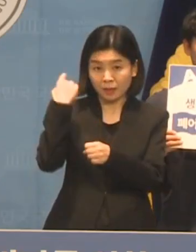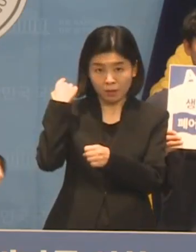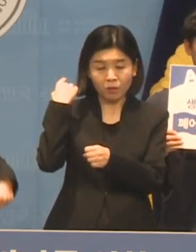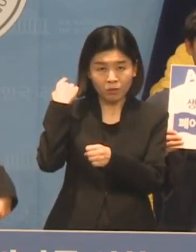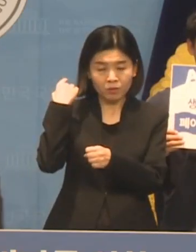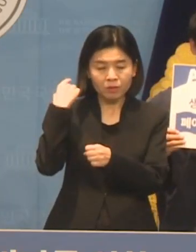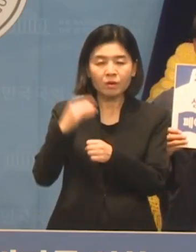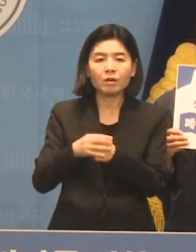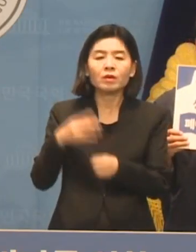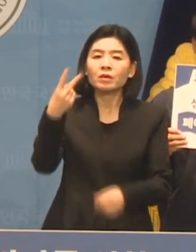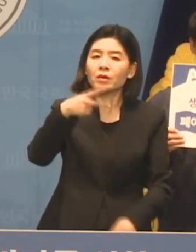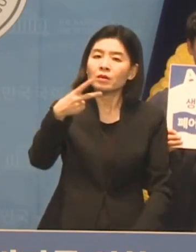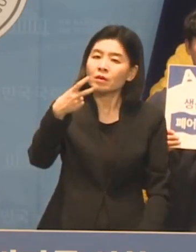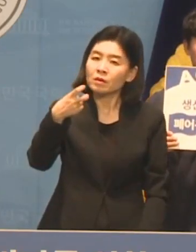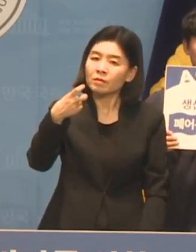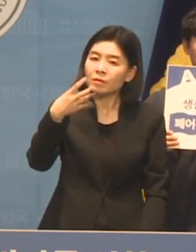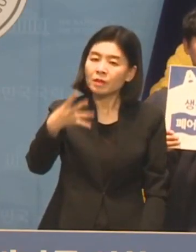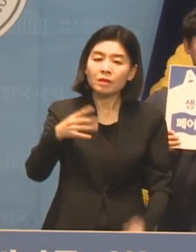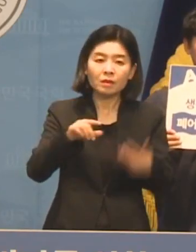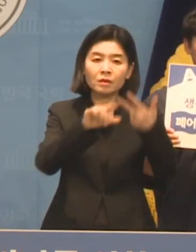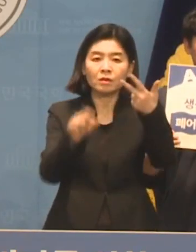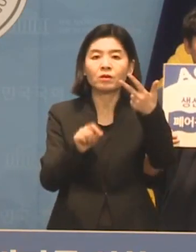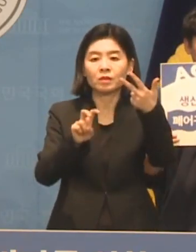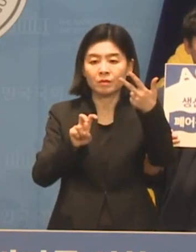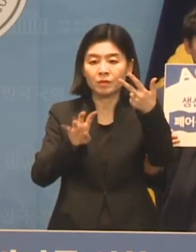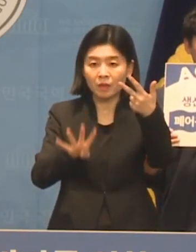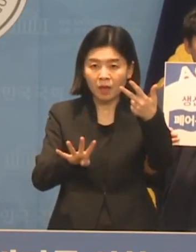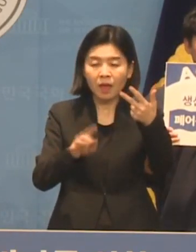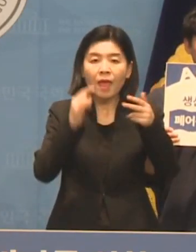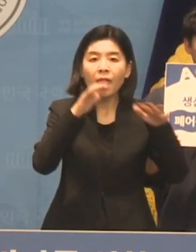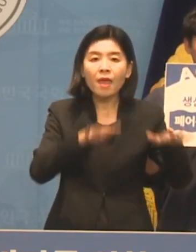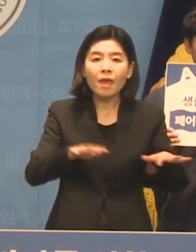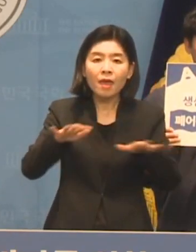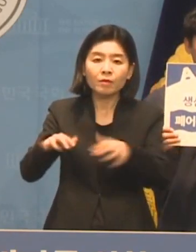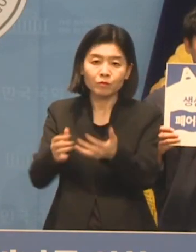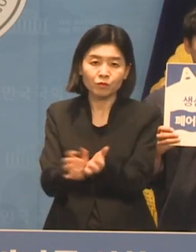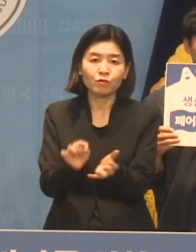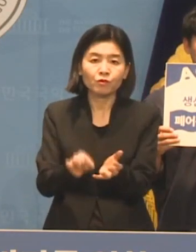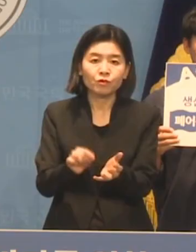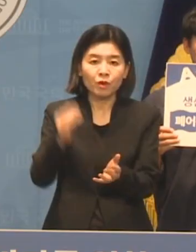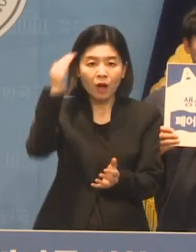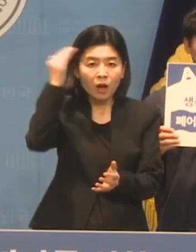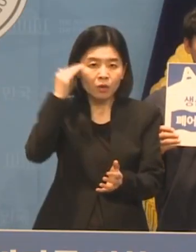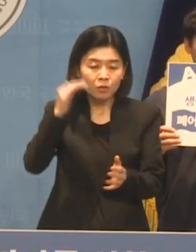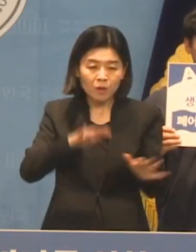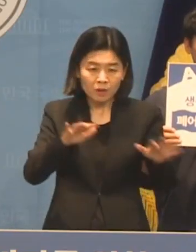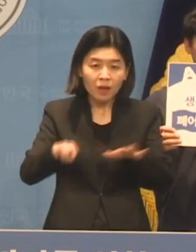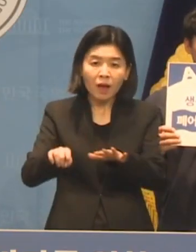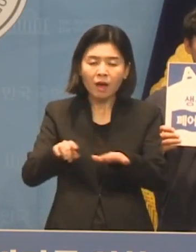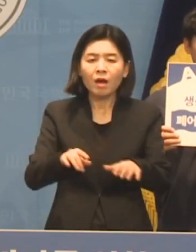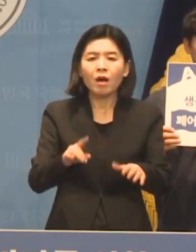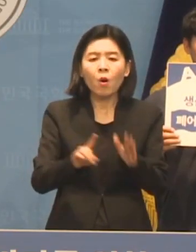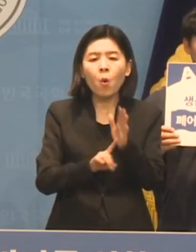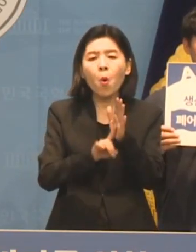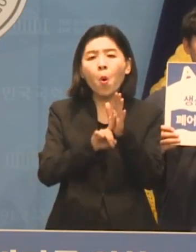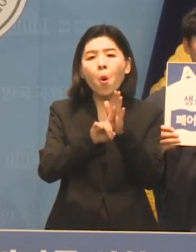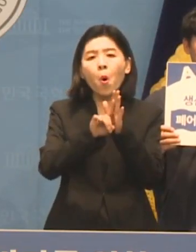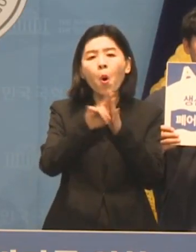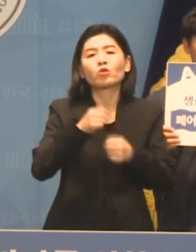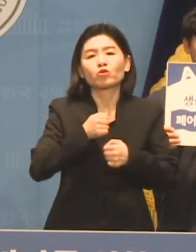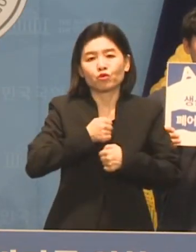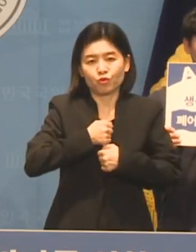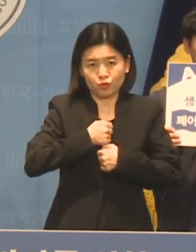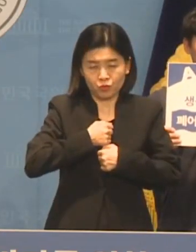작년이었죠. 2024년 7월 24일 해양수산부는 한국의 바다에 고수온주의보를 발령했습니다.